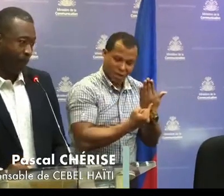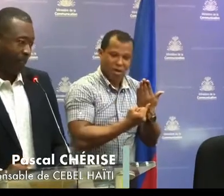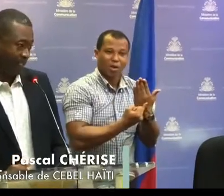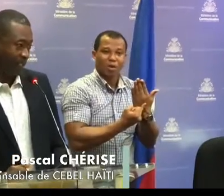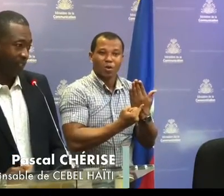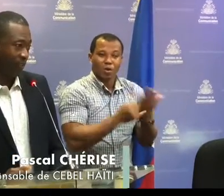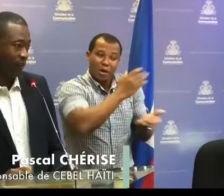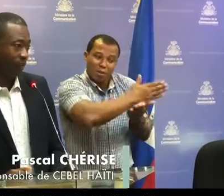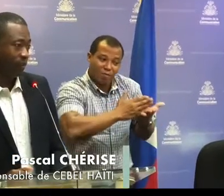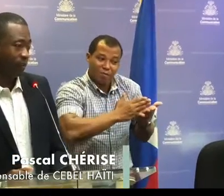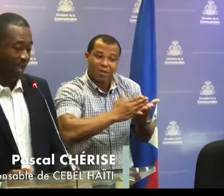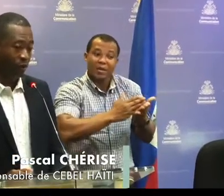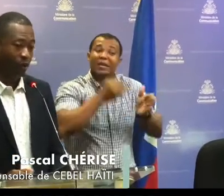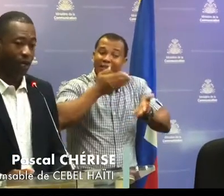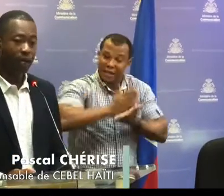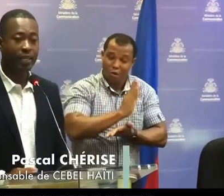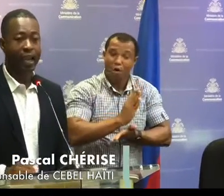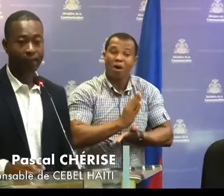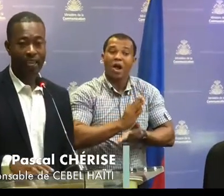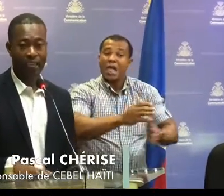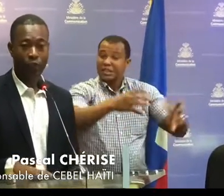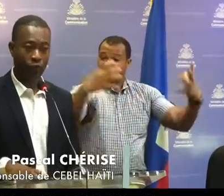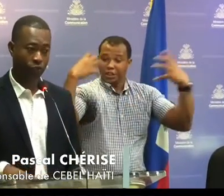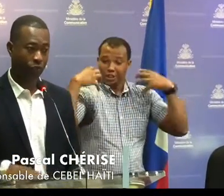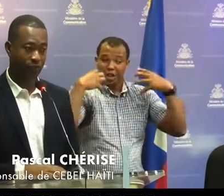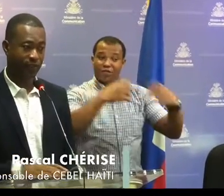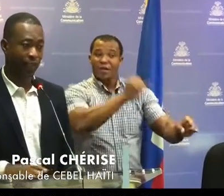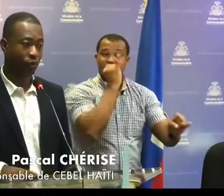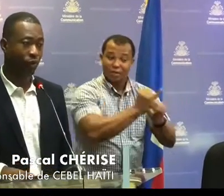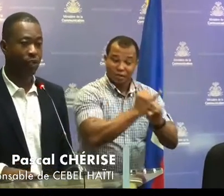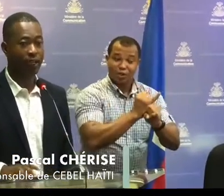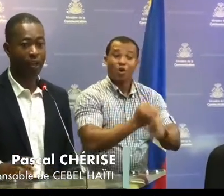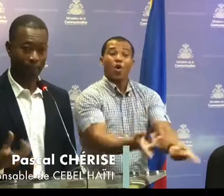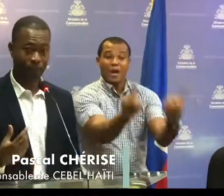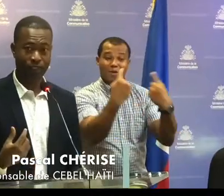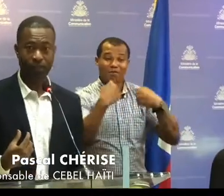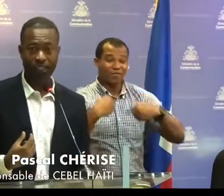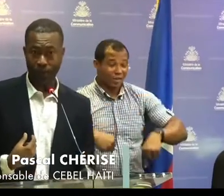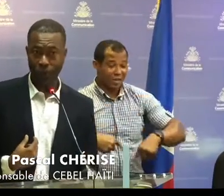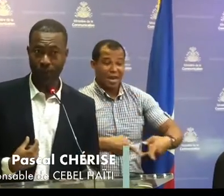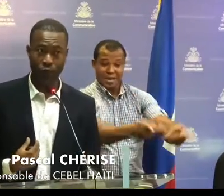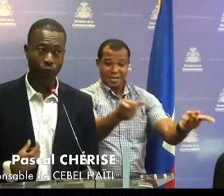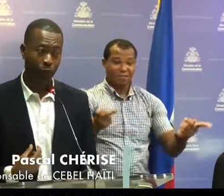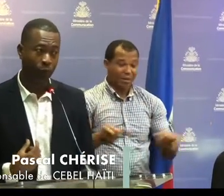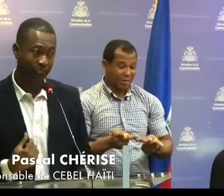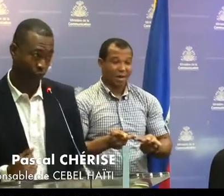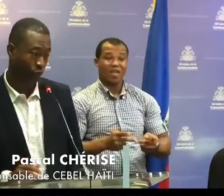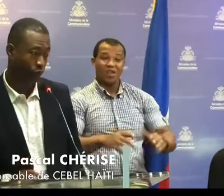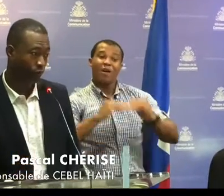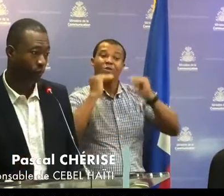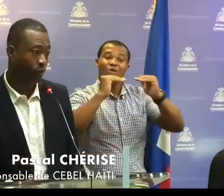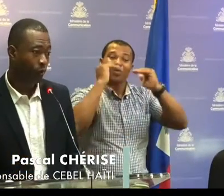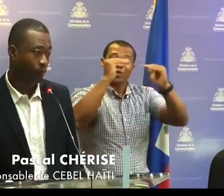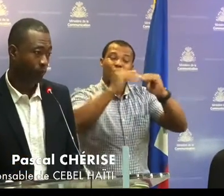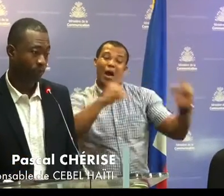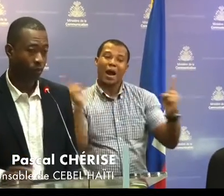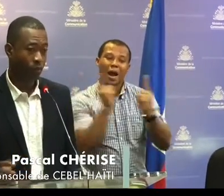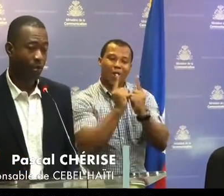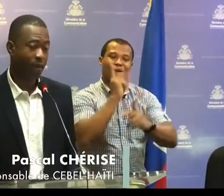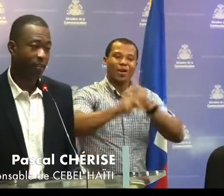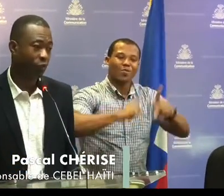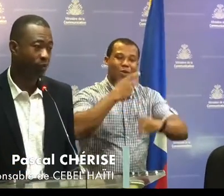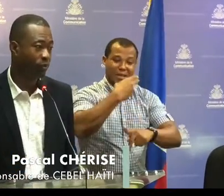a présent dans le salon, il y a bien un cursus dans le côté qu'il y a bien possibilité pour faire promotion pour tête tout.